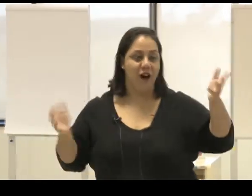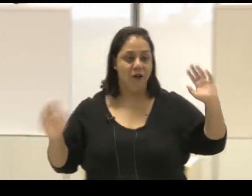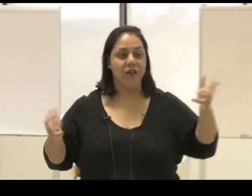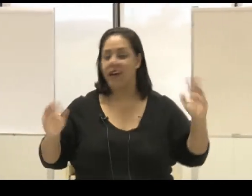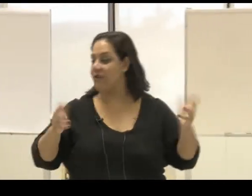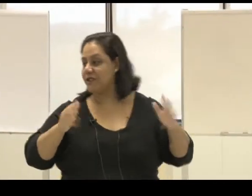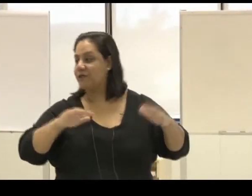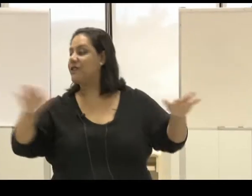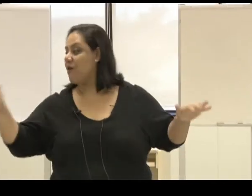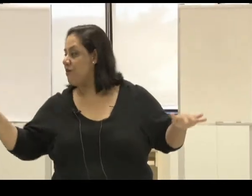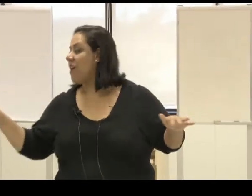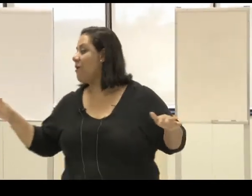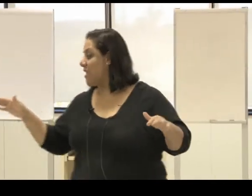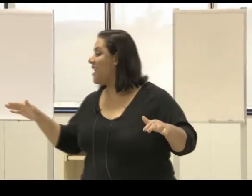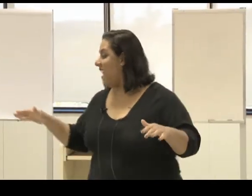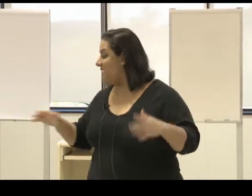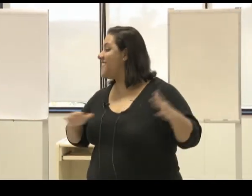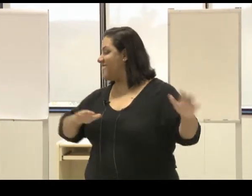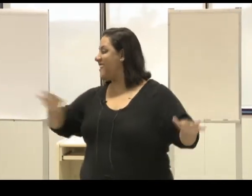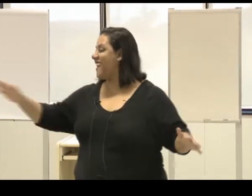Falk, aí vocês não tem como falar com ninguém, né?